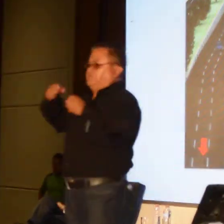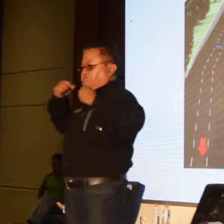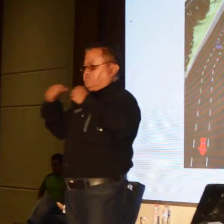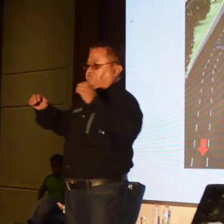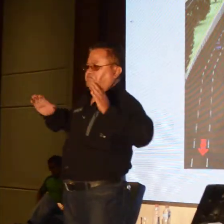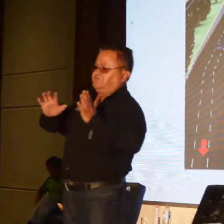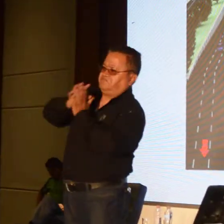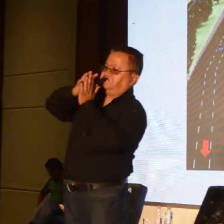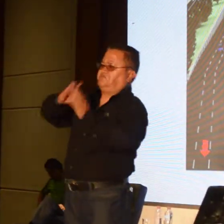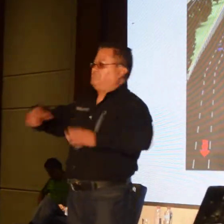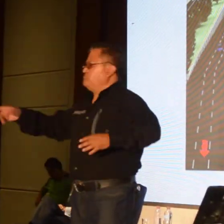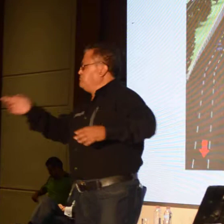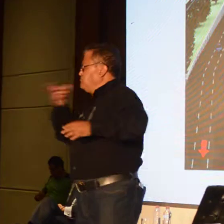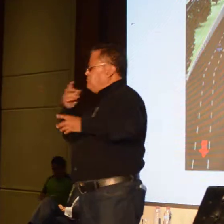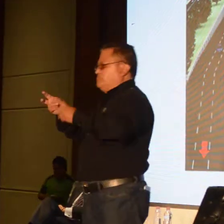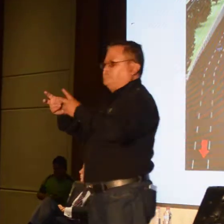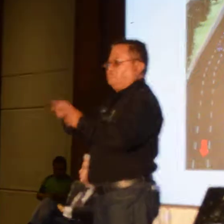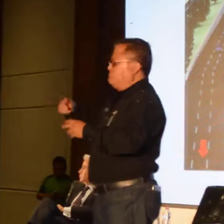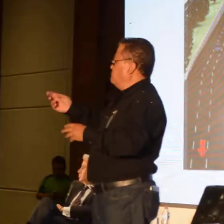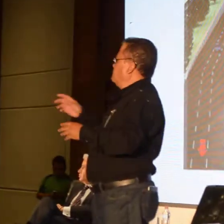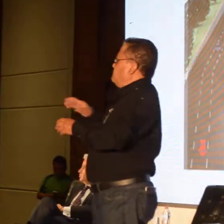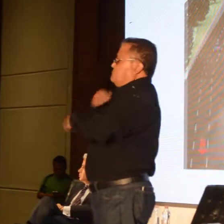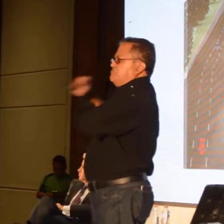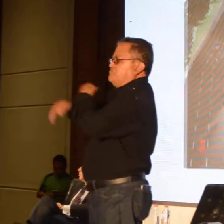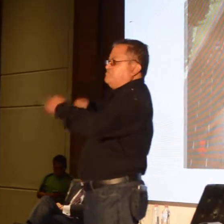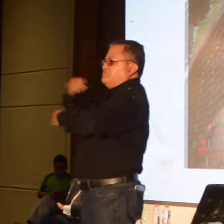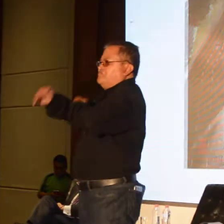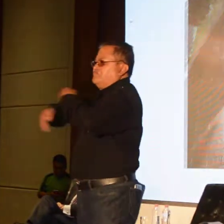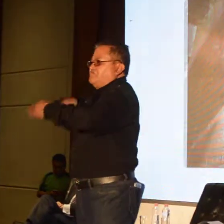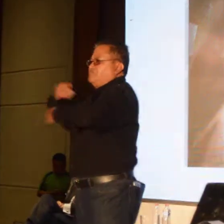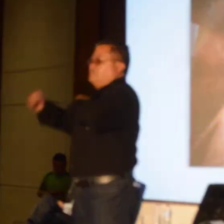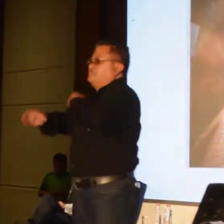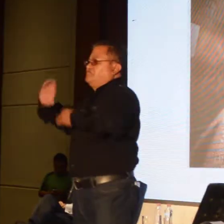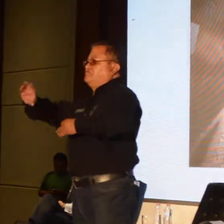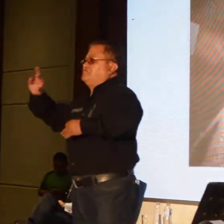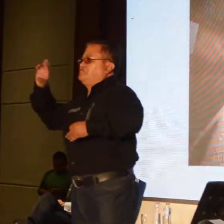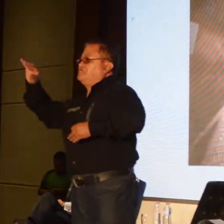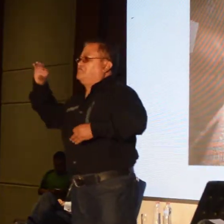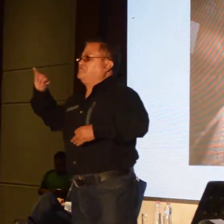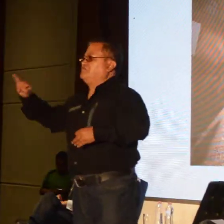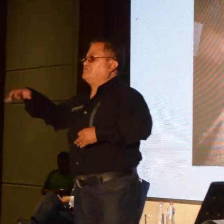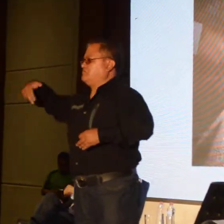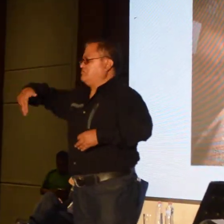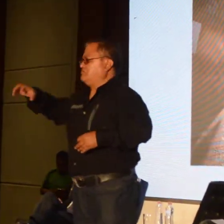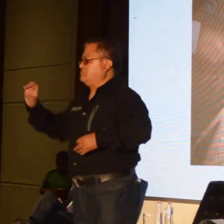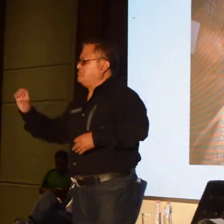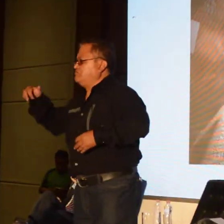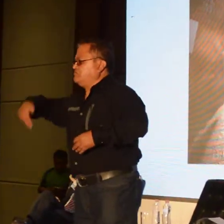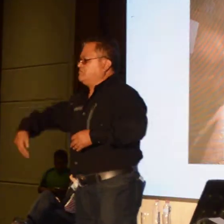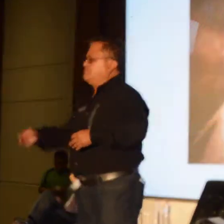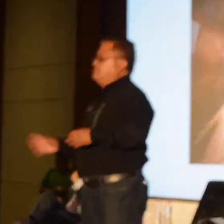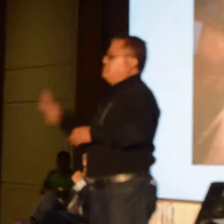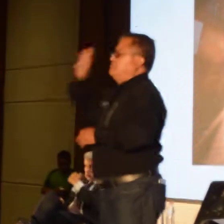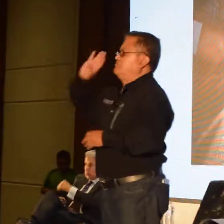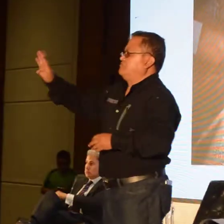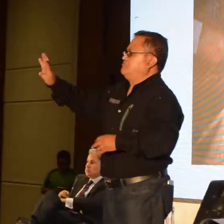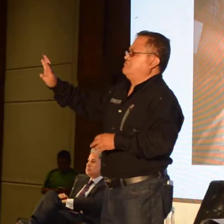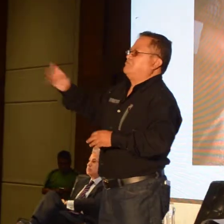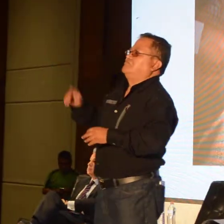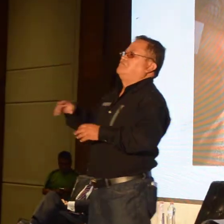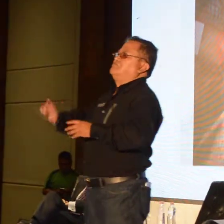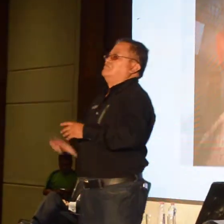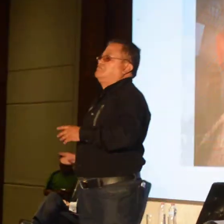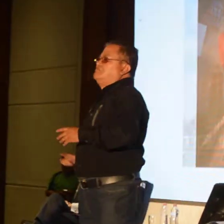declaración obviamente 3, que es obligatoria, y otras medidas que estamos refiriendo en el libro. El cuarto orden de gobierno en el Valle de